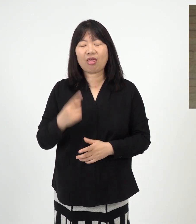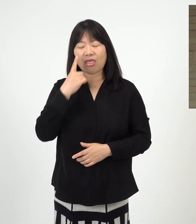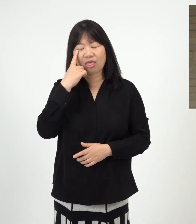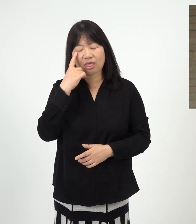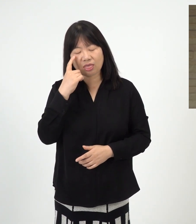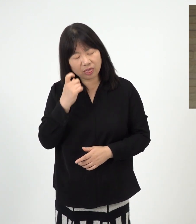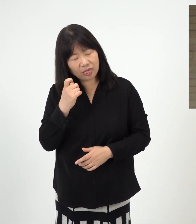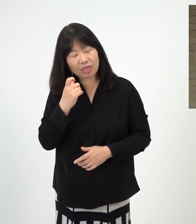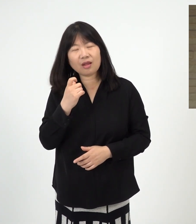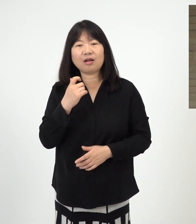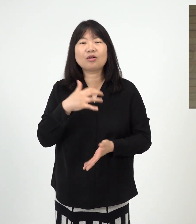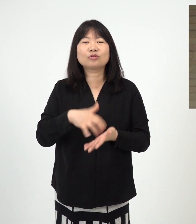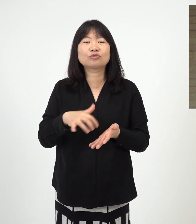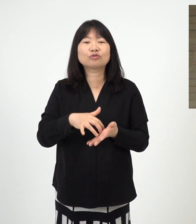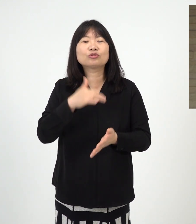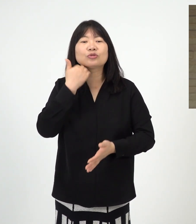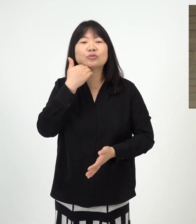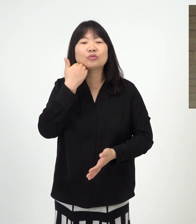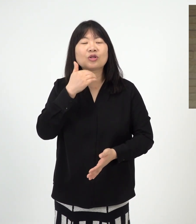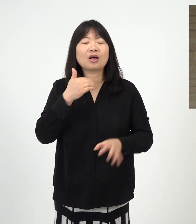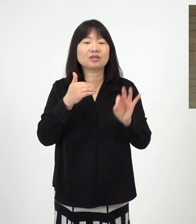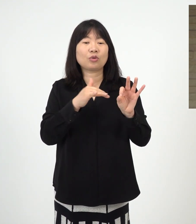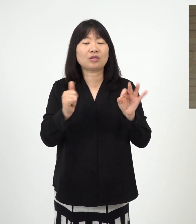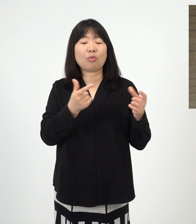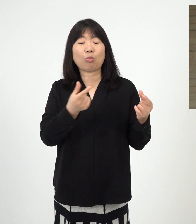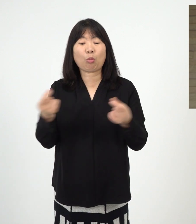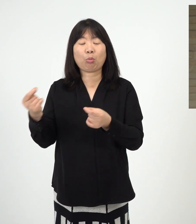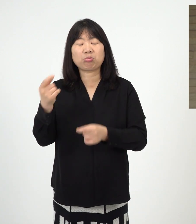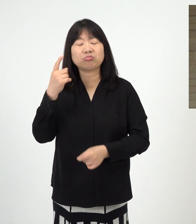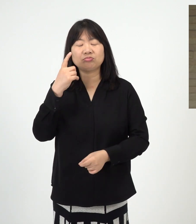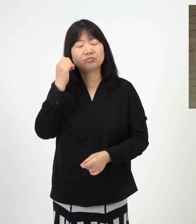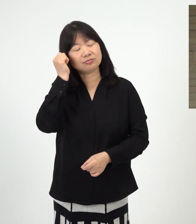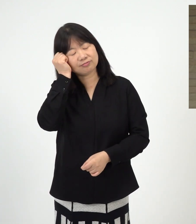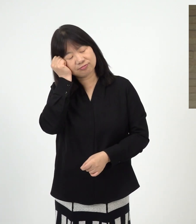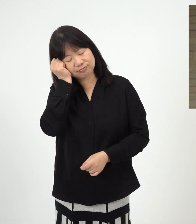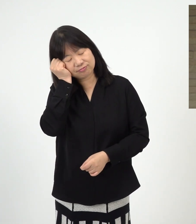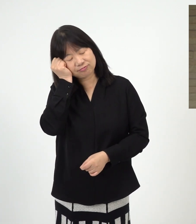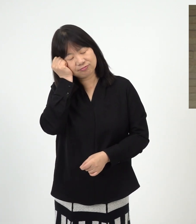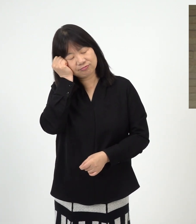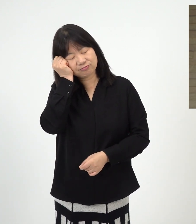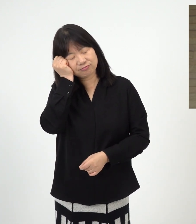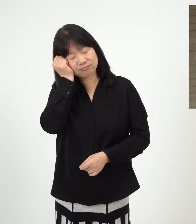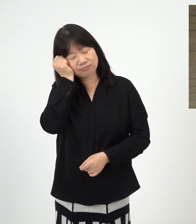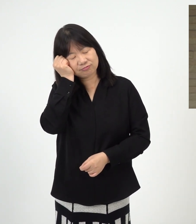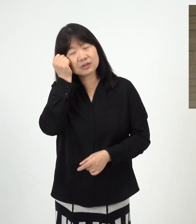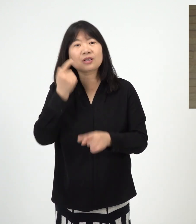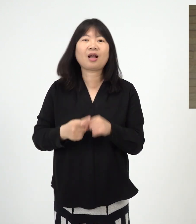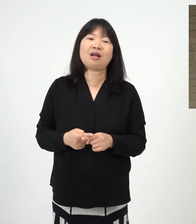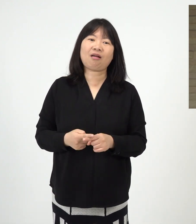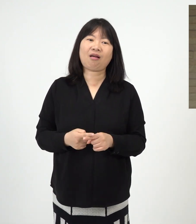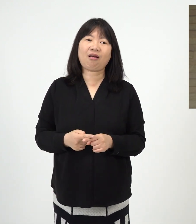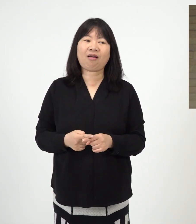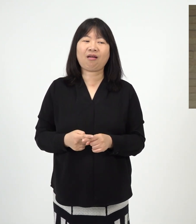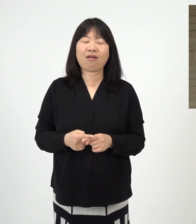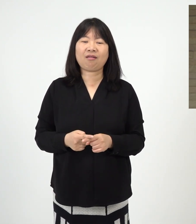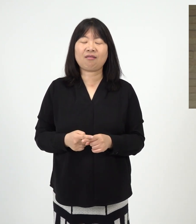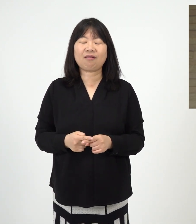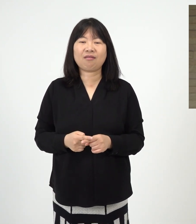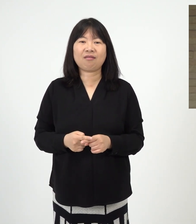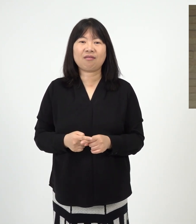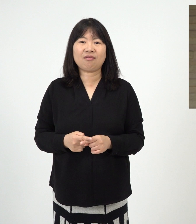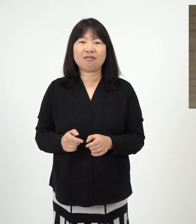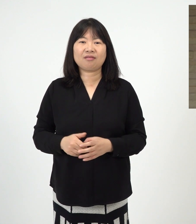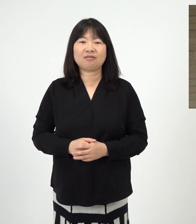졸기는 몇 명이 졸았어요? 10명이 다 졸았어요. 그렇죠? 졸다가